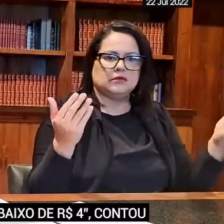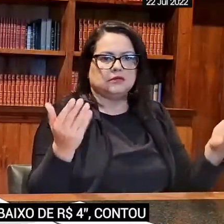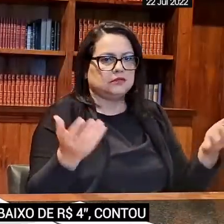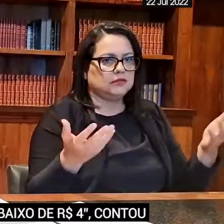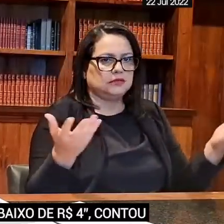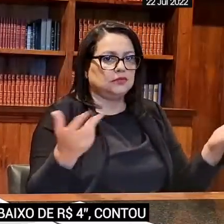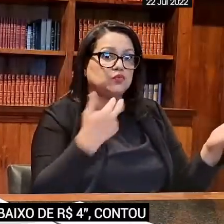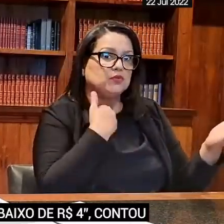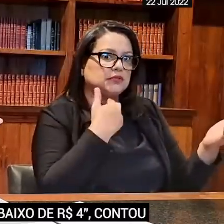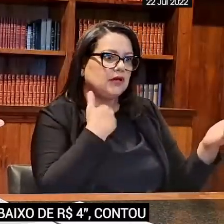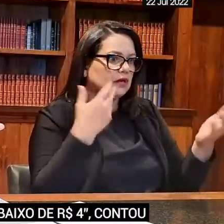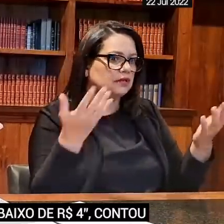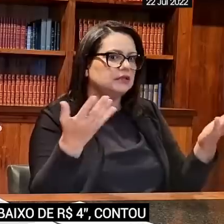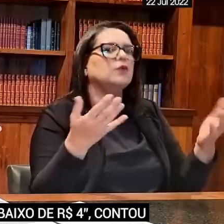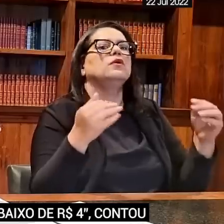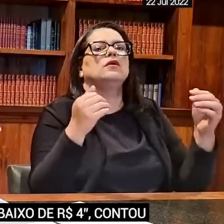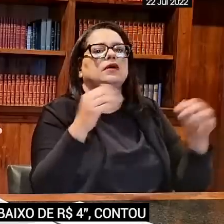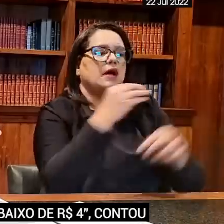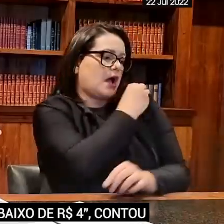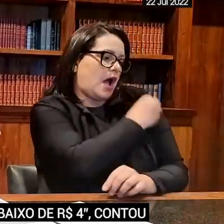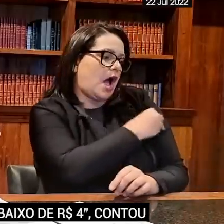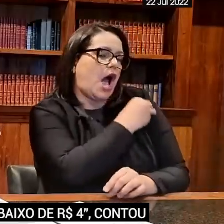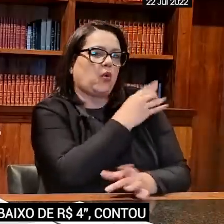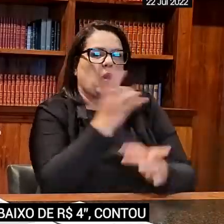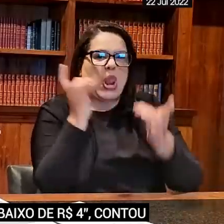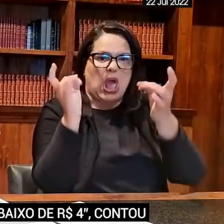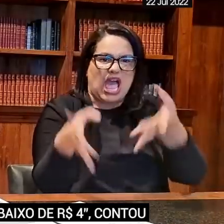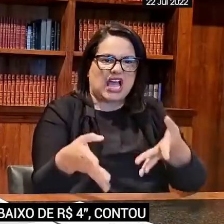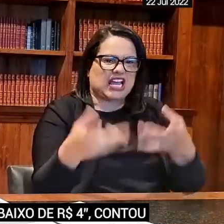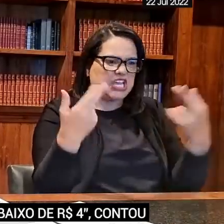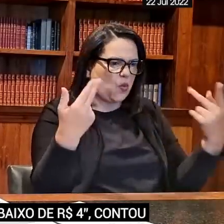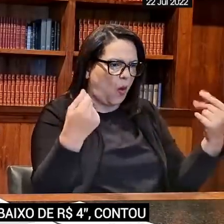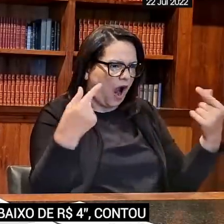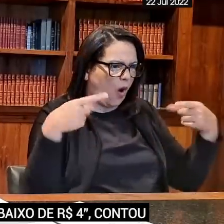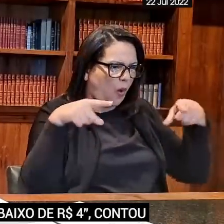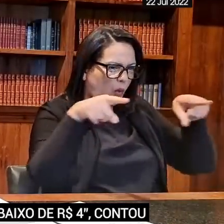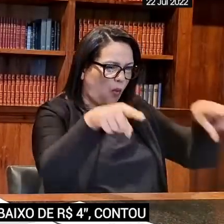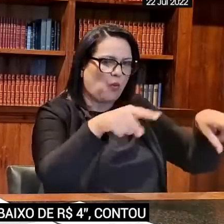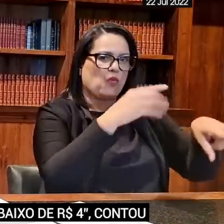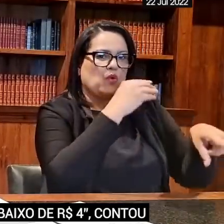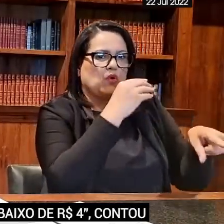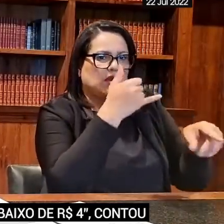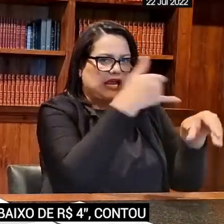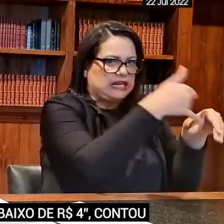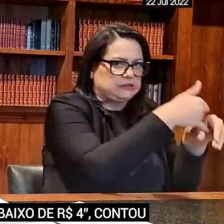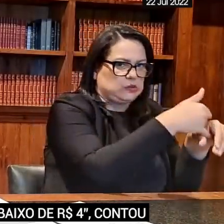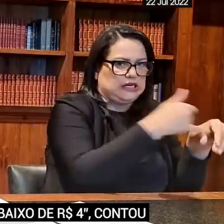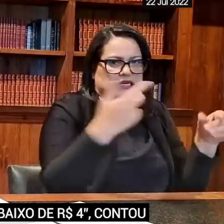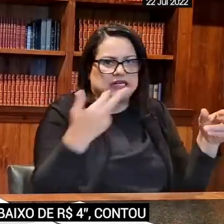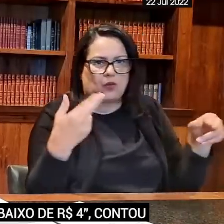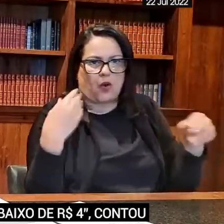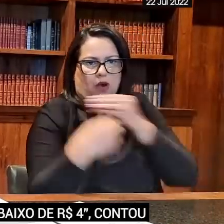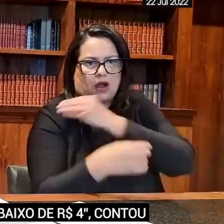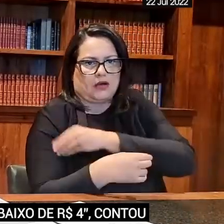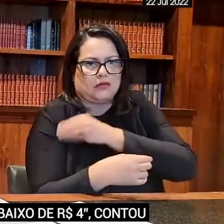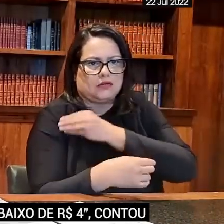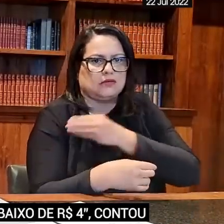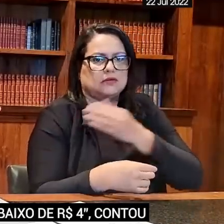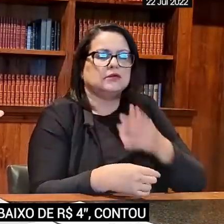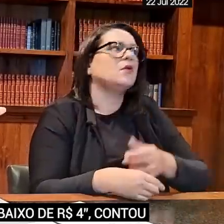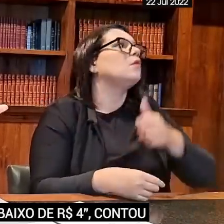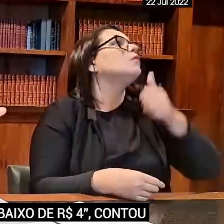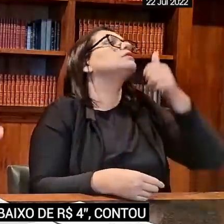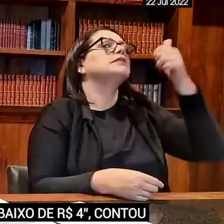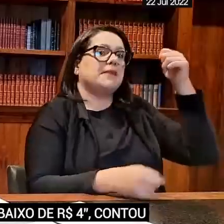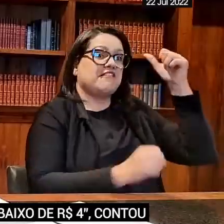competitividade não saiu o áudio e ficar encalhado e daí então o álbum caiu lá na usina